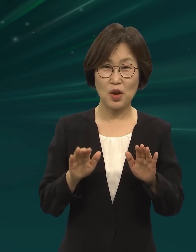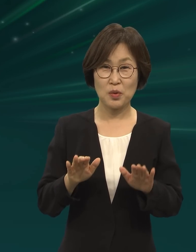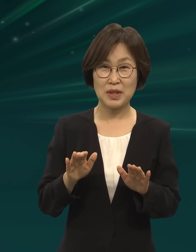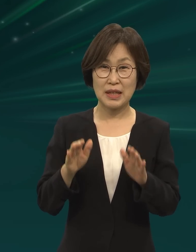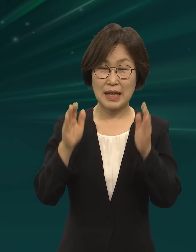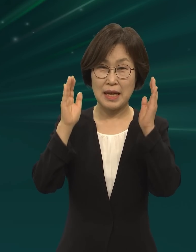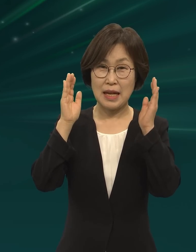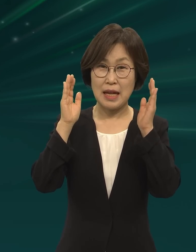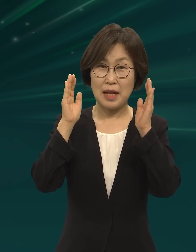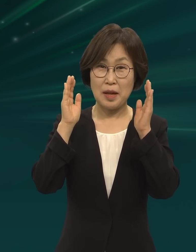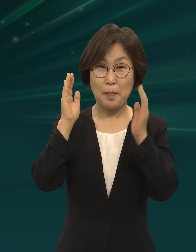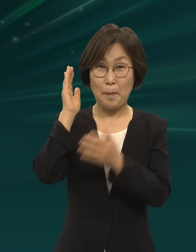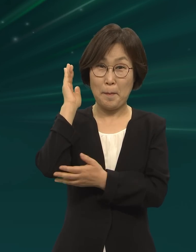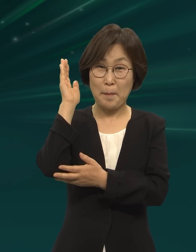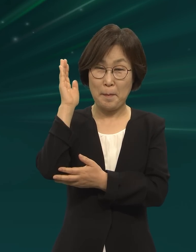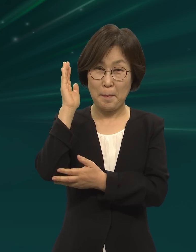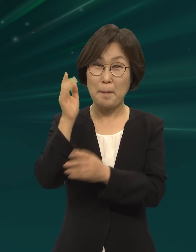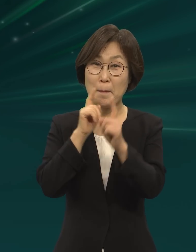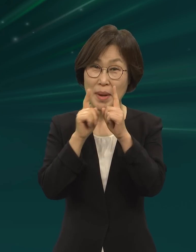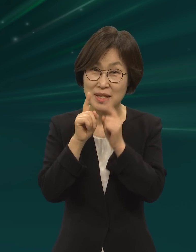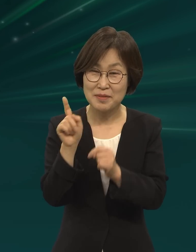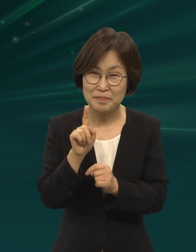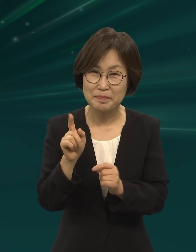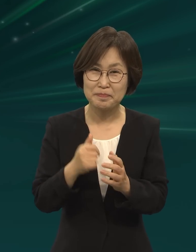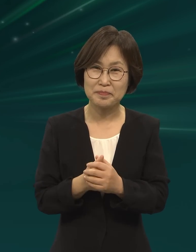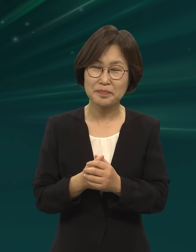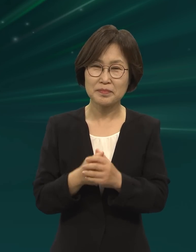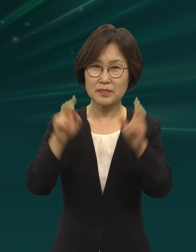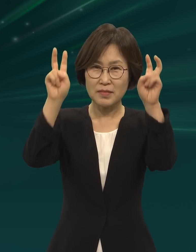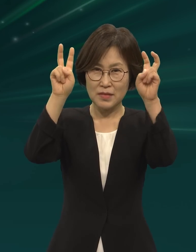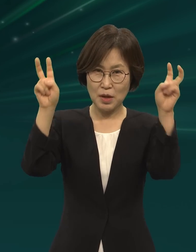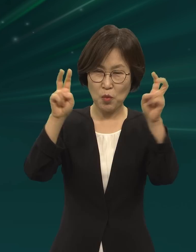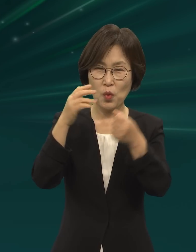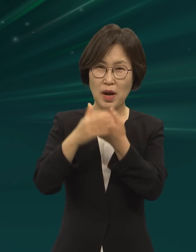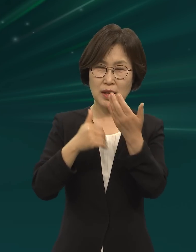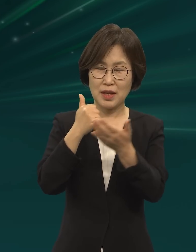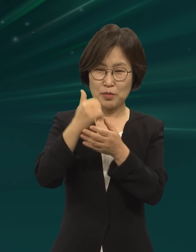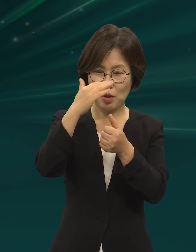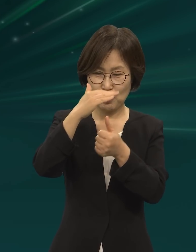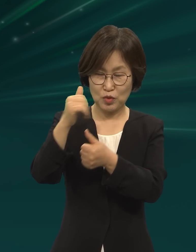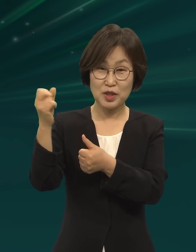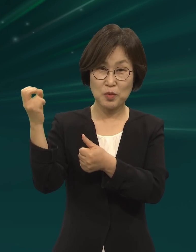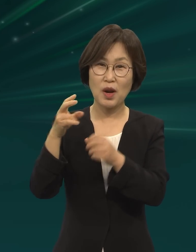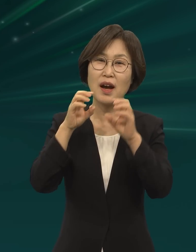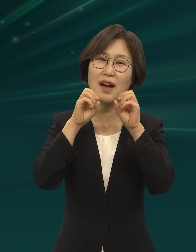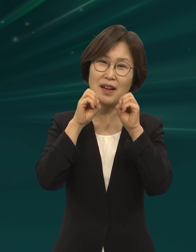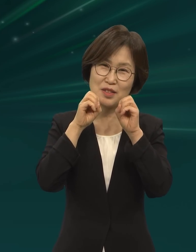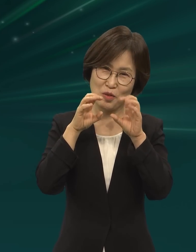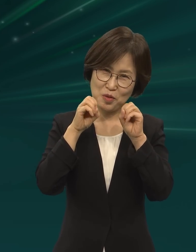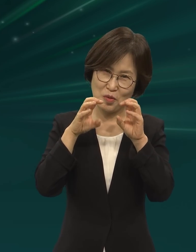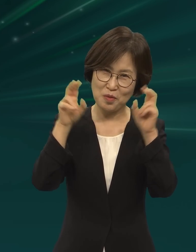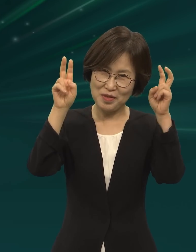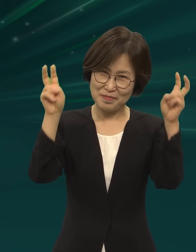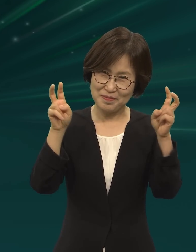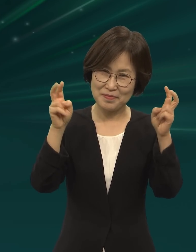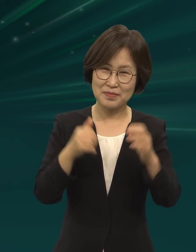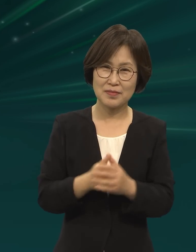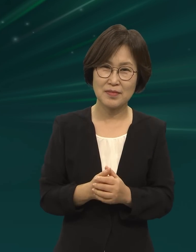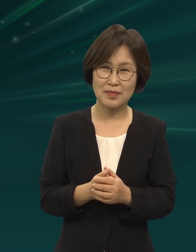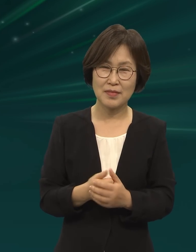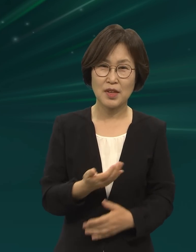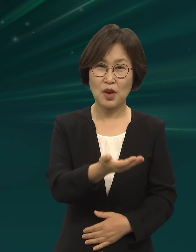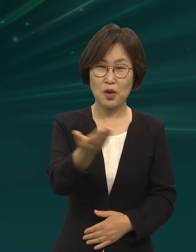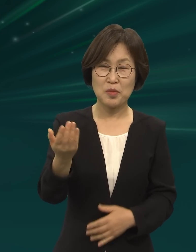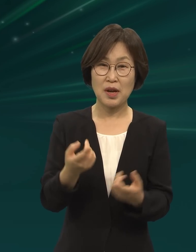말씀을 여러분 다 보셨지만은 제목 하나님의 부르심과 선교입니다. 오늘 여러분들과